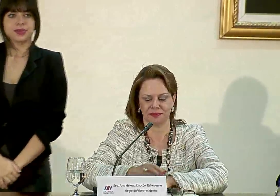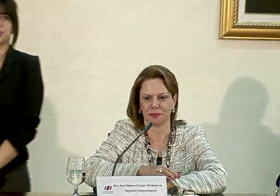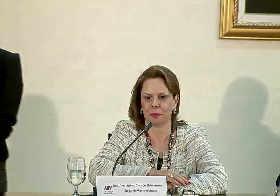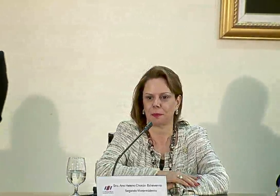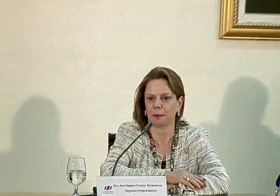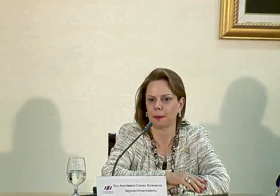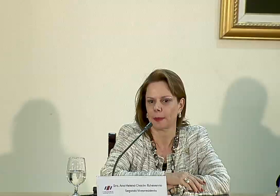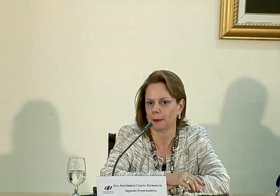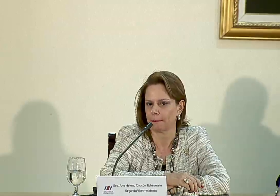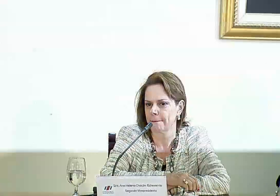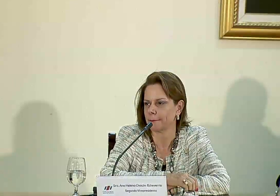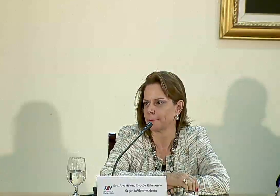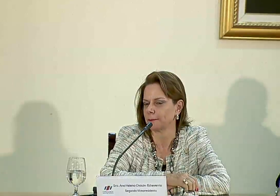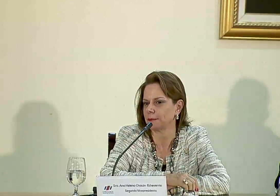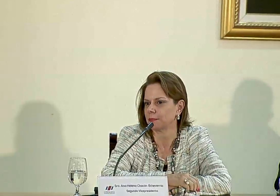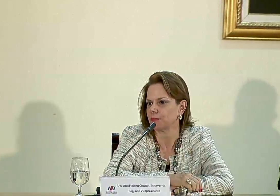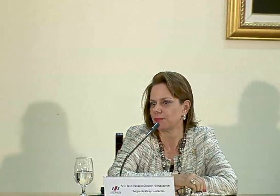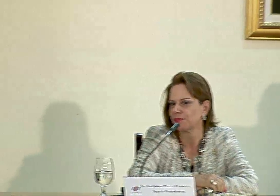Carlos Mora Cerro